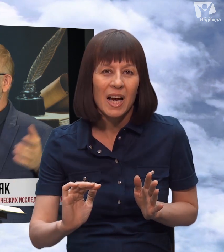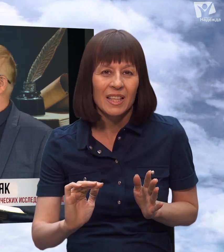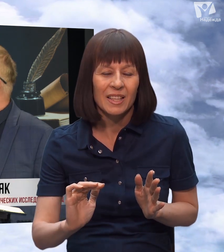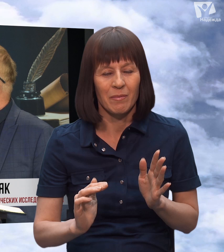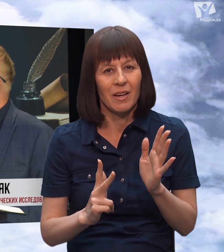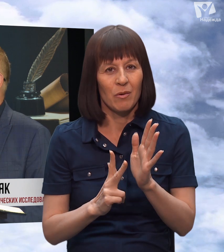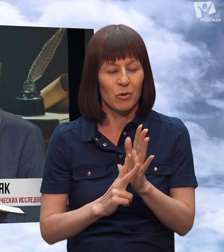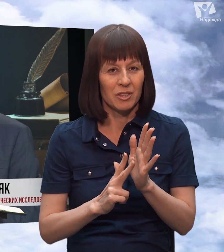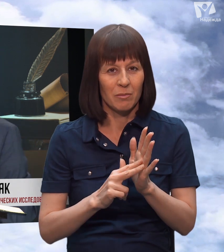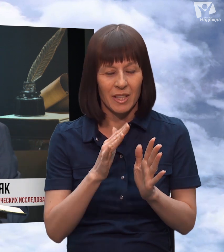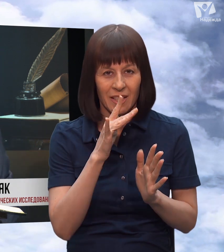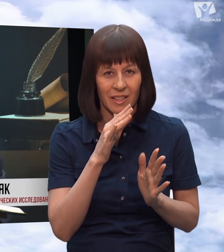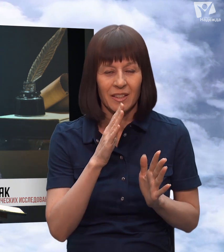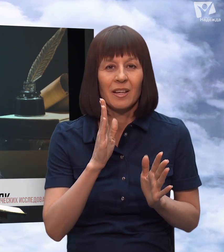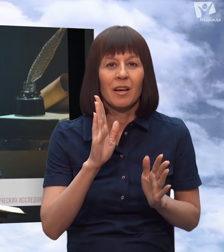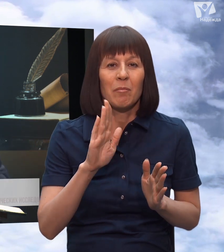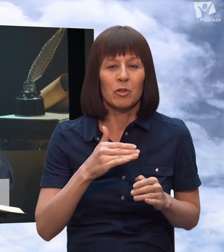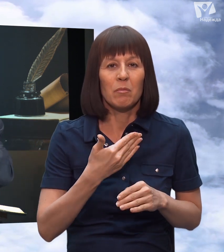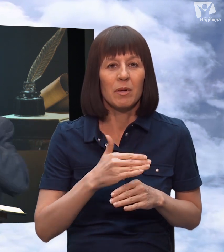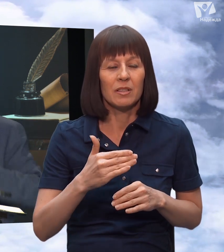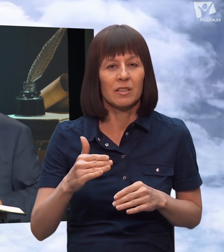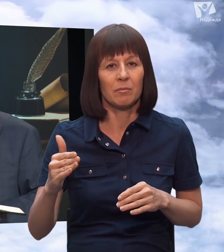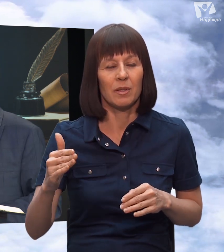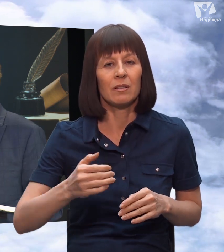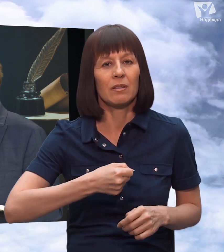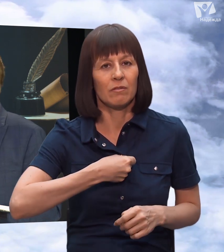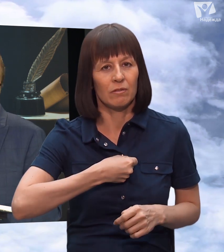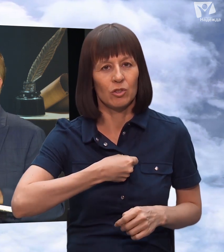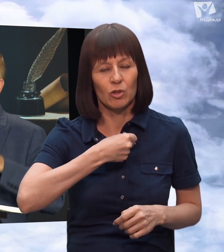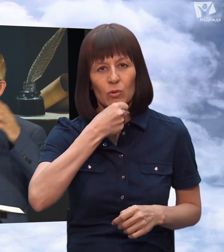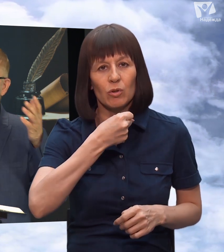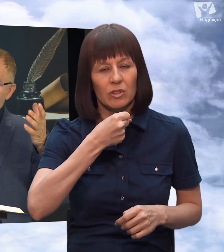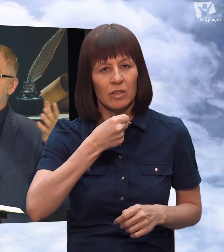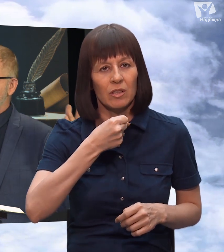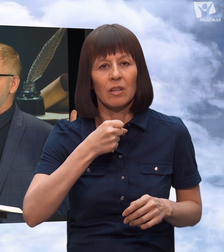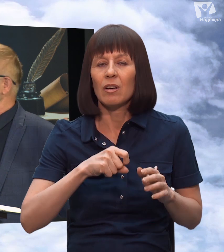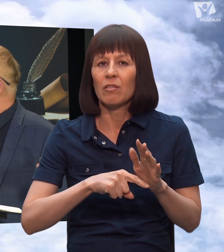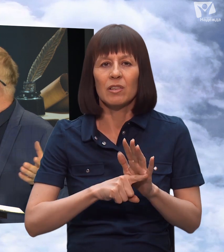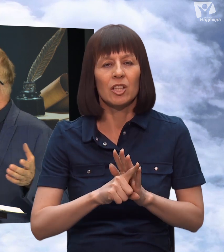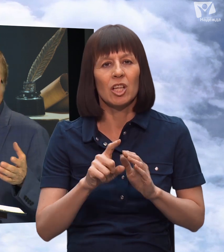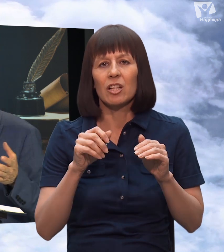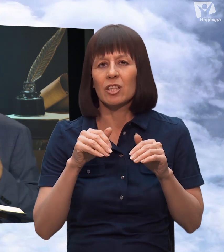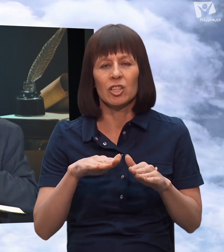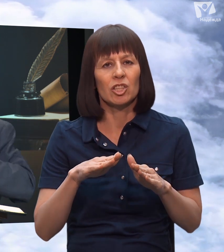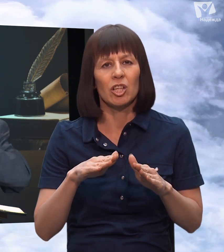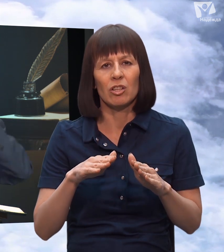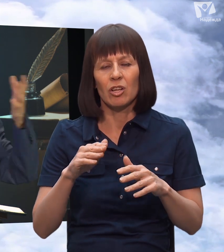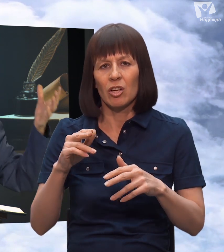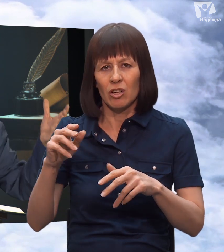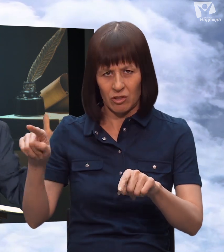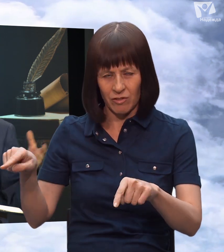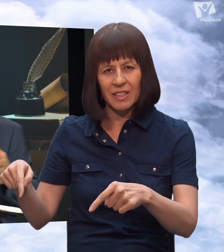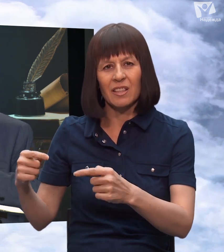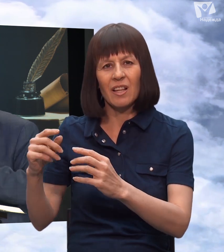обустраивание дома господня но оказывается мы узнаем что предстояло сделать что-то другое потому что